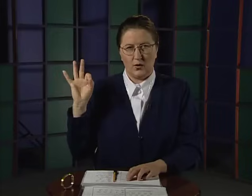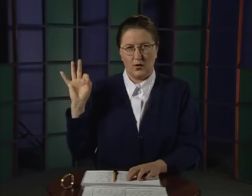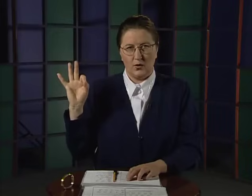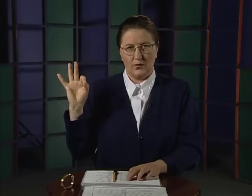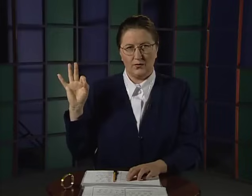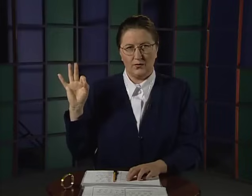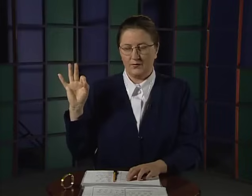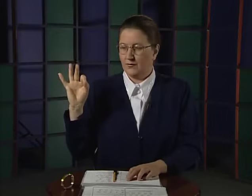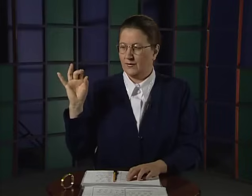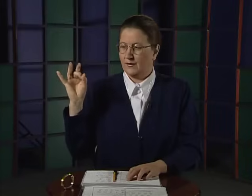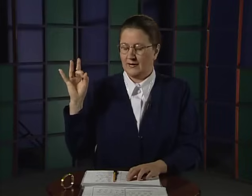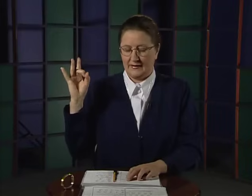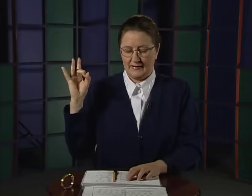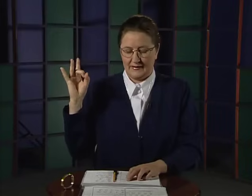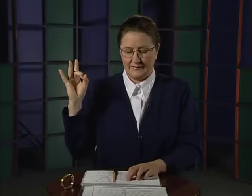О, Р,